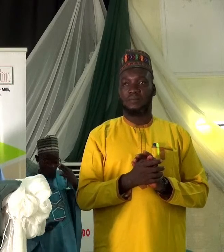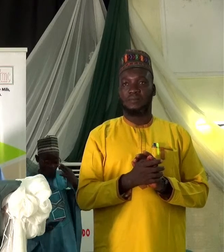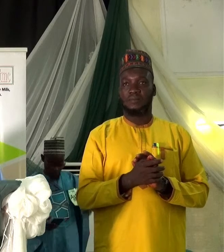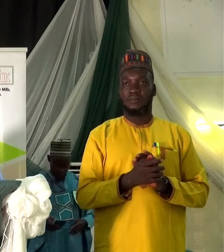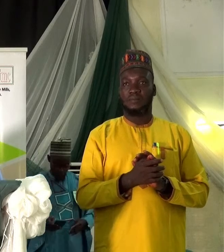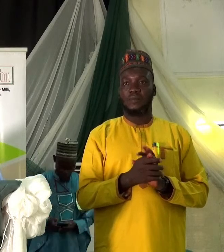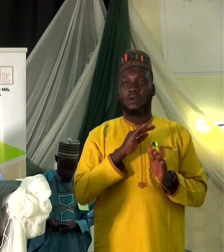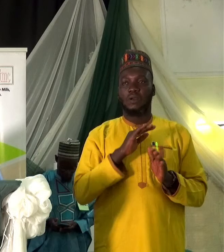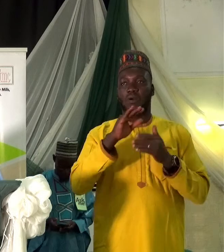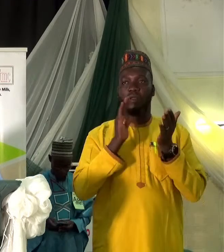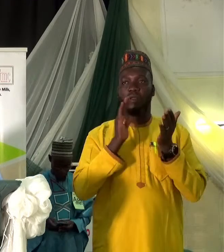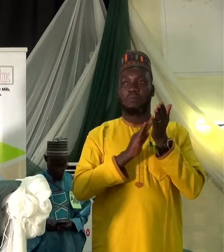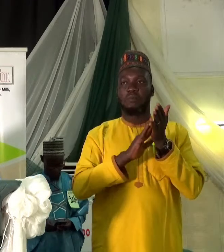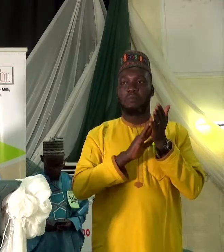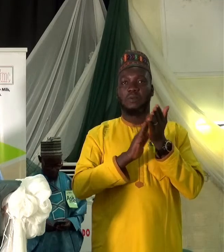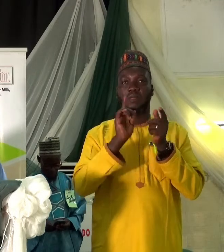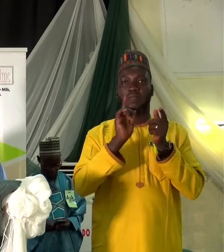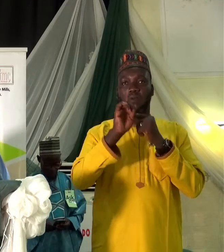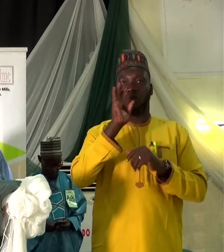نحمده ونستعينه